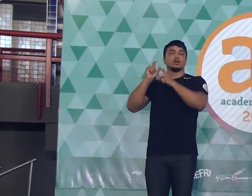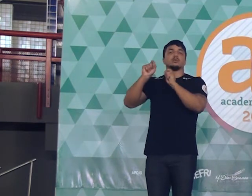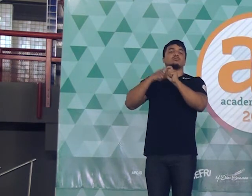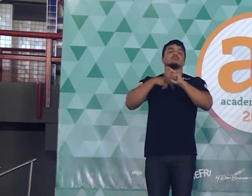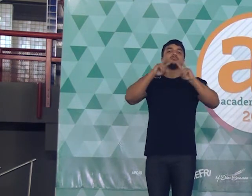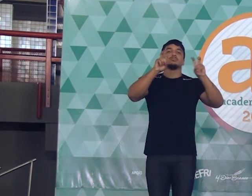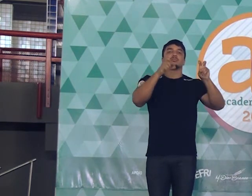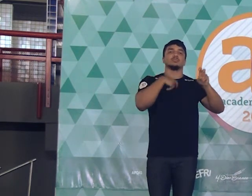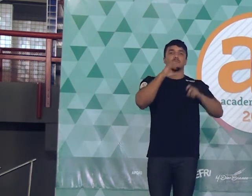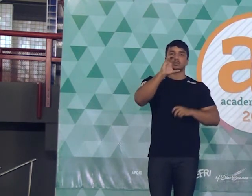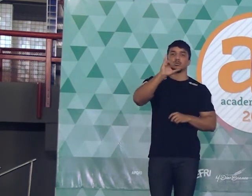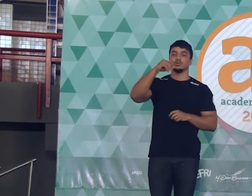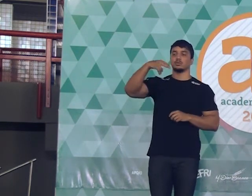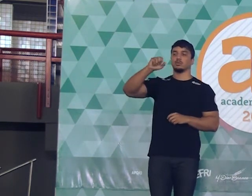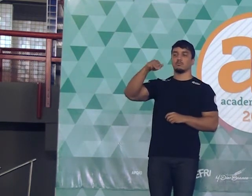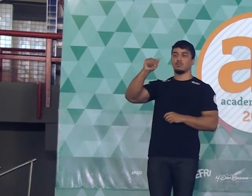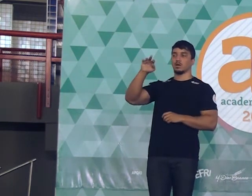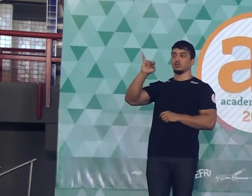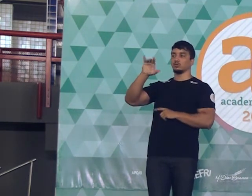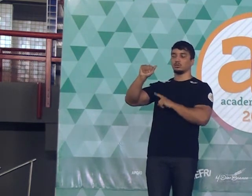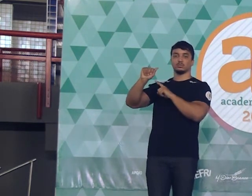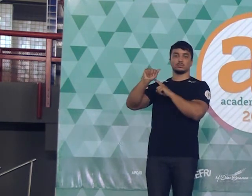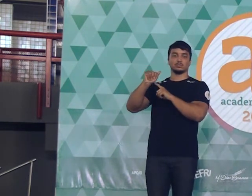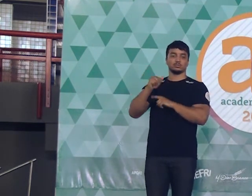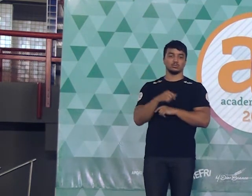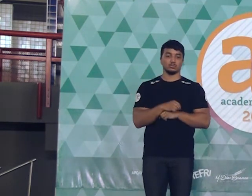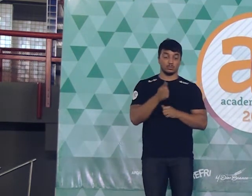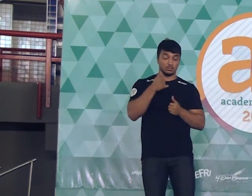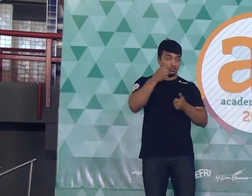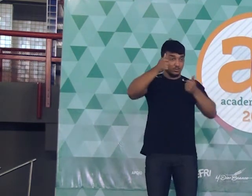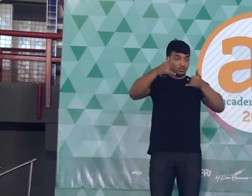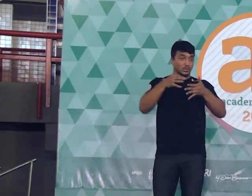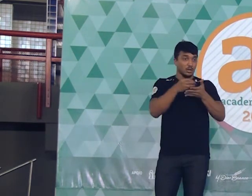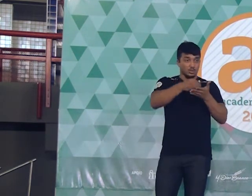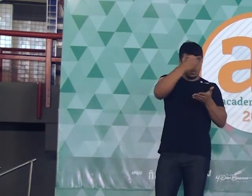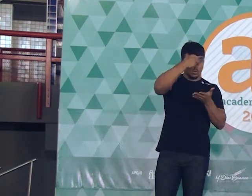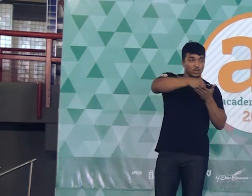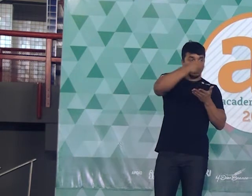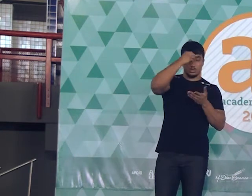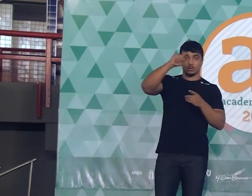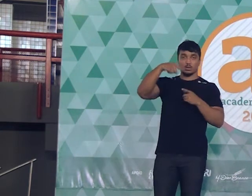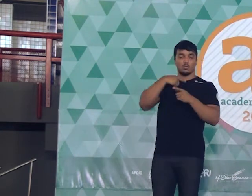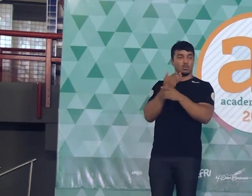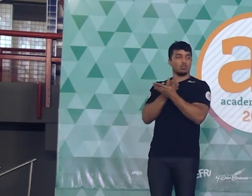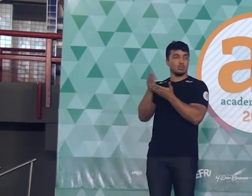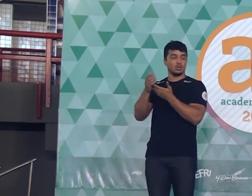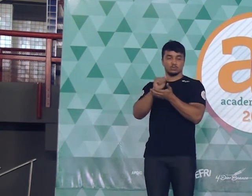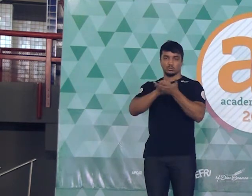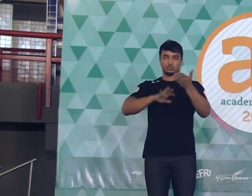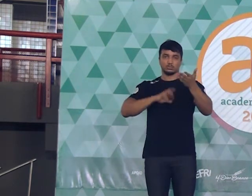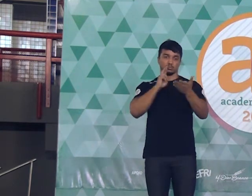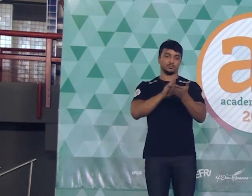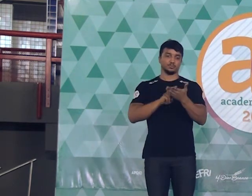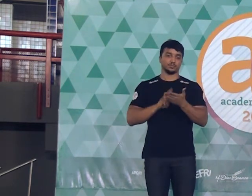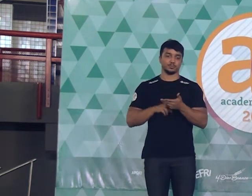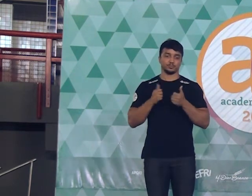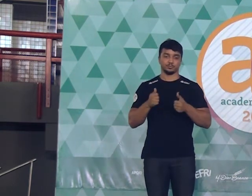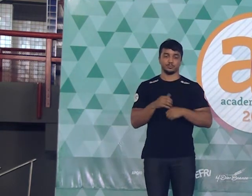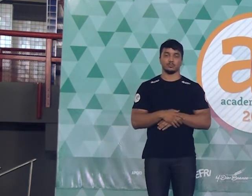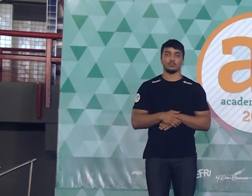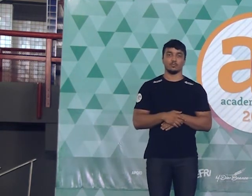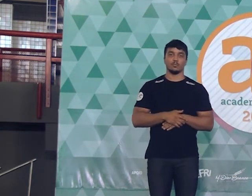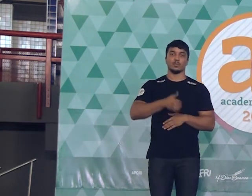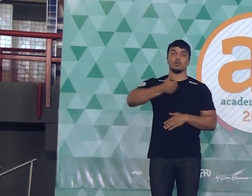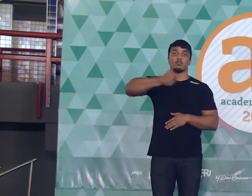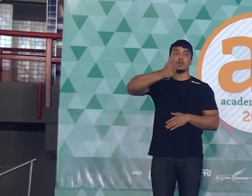um pouco de cinemática. A gente vai começar com um pouco aqui de teoria, na sequência a gente vai para o exercício. Olha só,